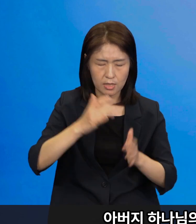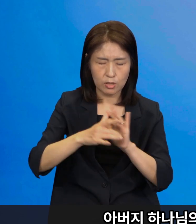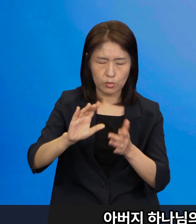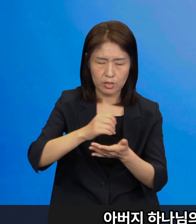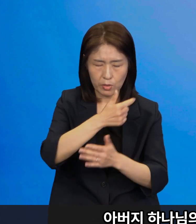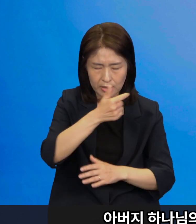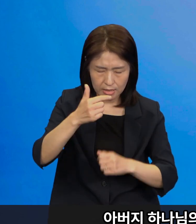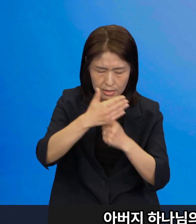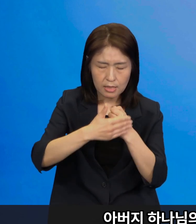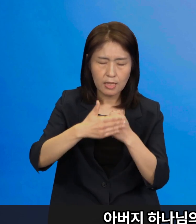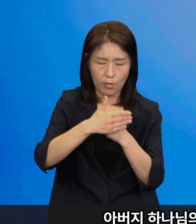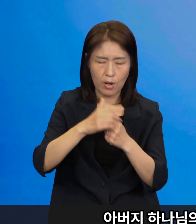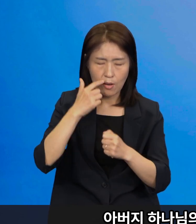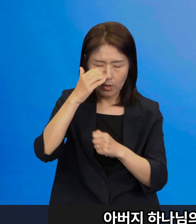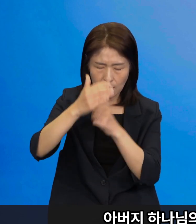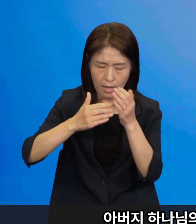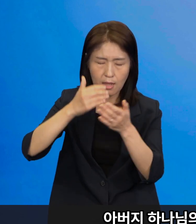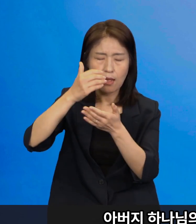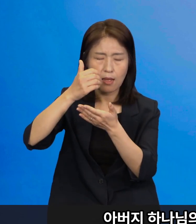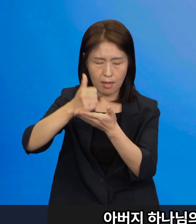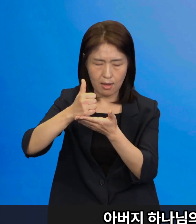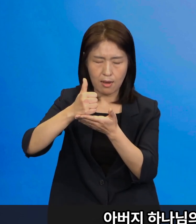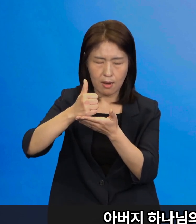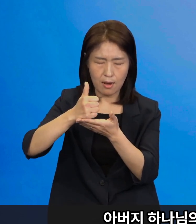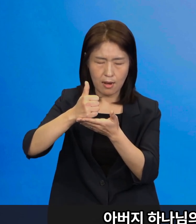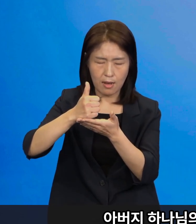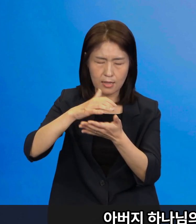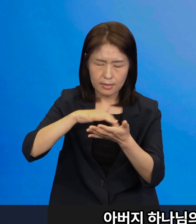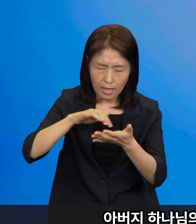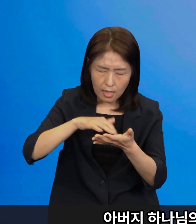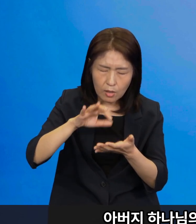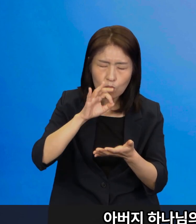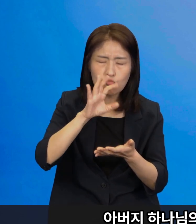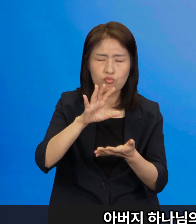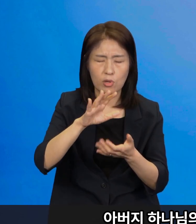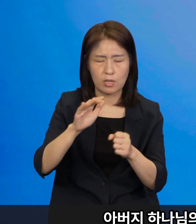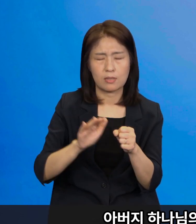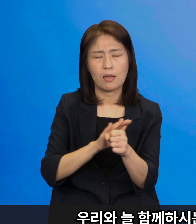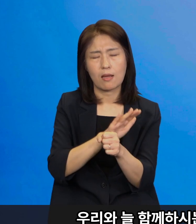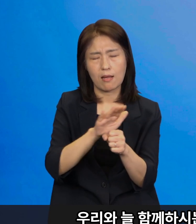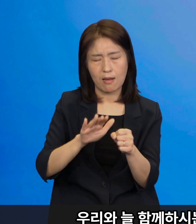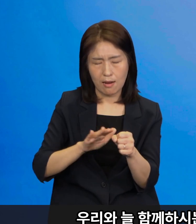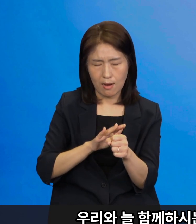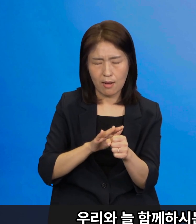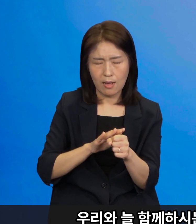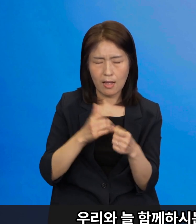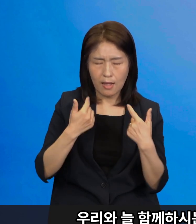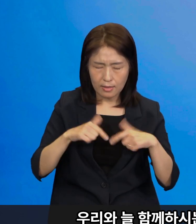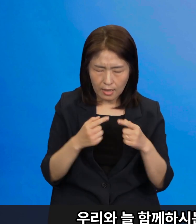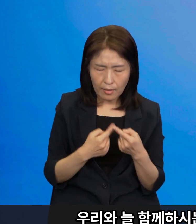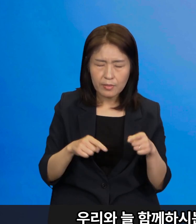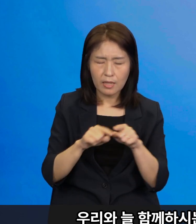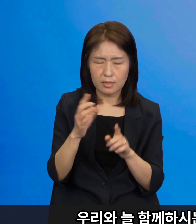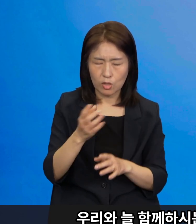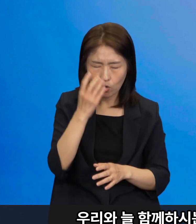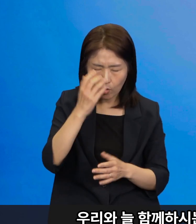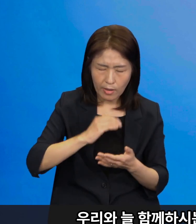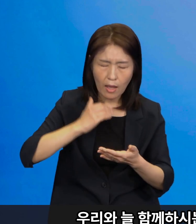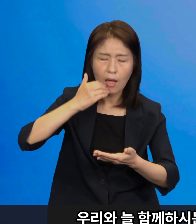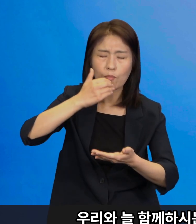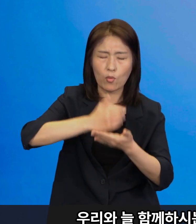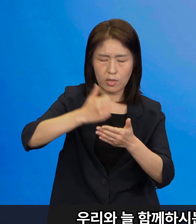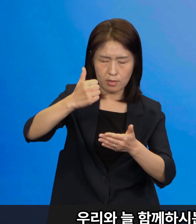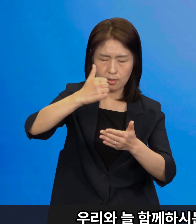은혜와 아버지 하나님의 헤아릴 수 없는 사랑하심과 우리 늘 함께 하신 성령님의 감화감동